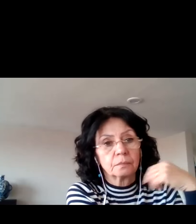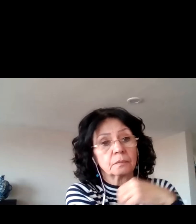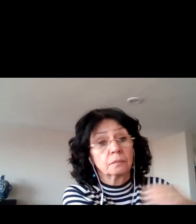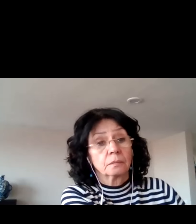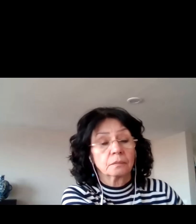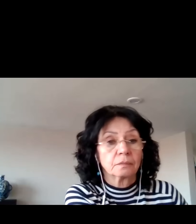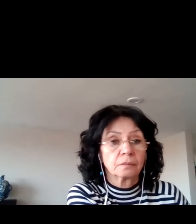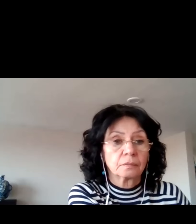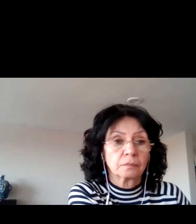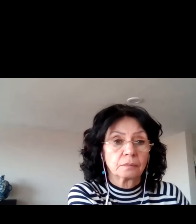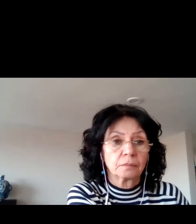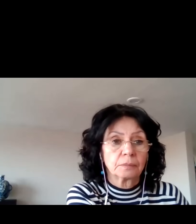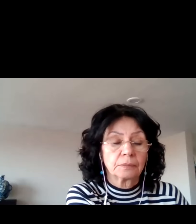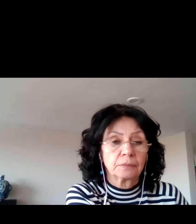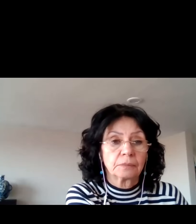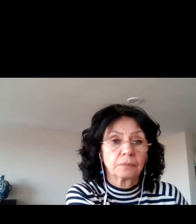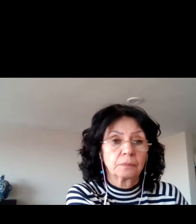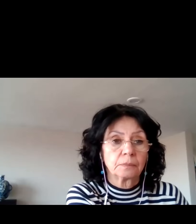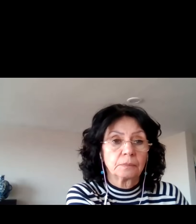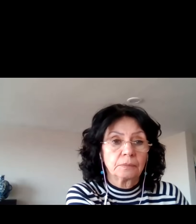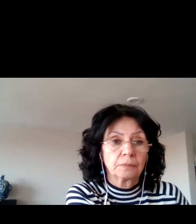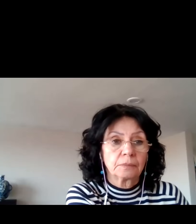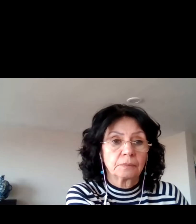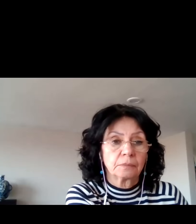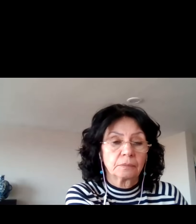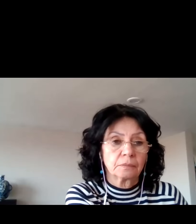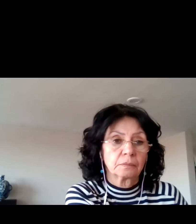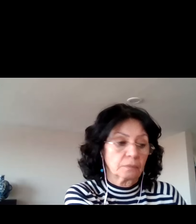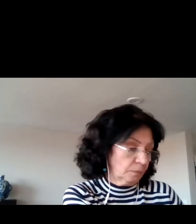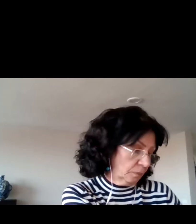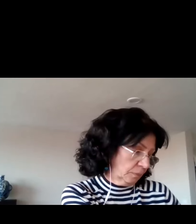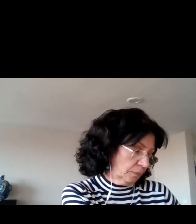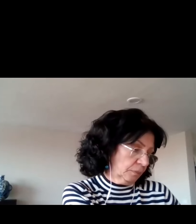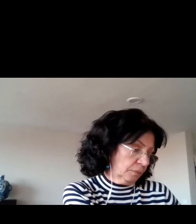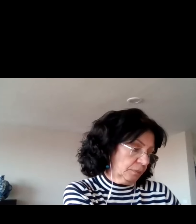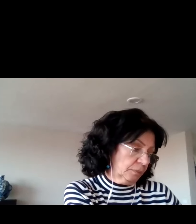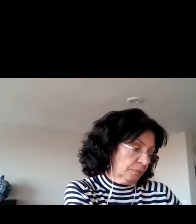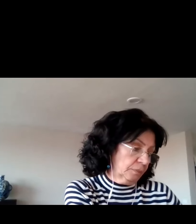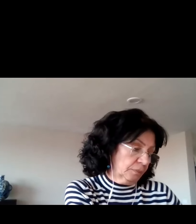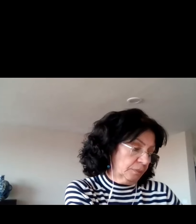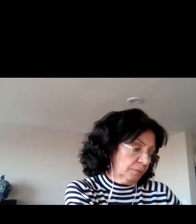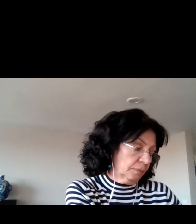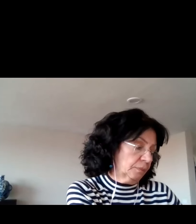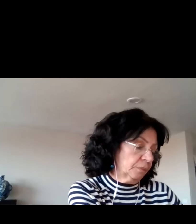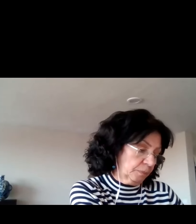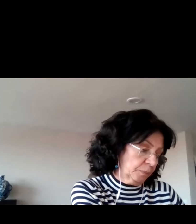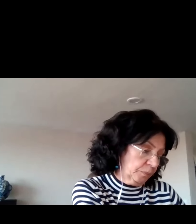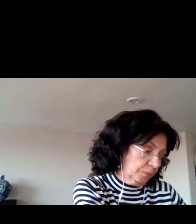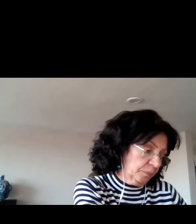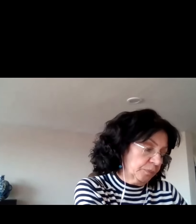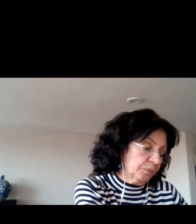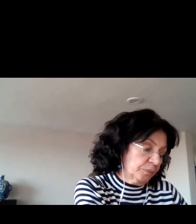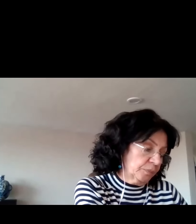los responsables deben de tener medidas de seguridad para proteger los datos personales. O sea,